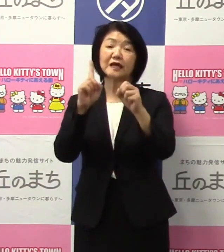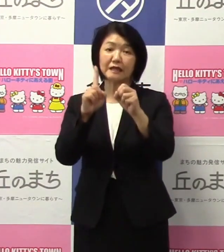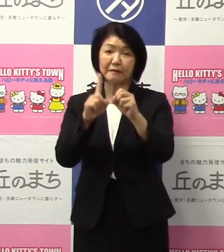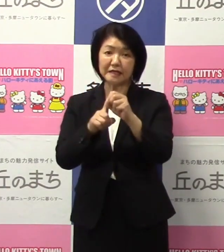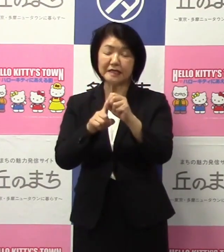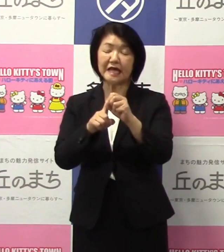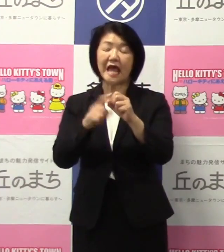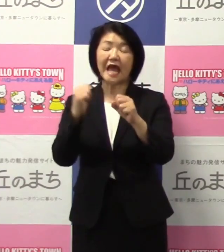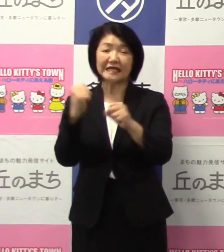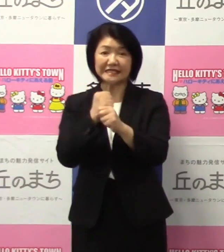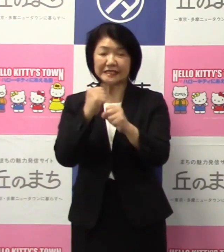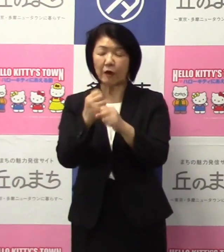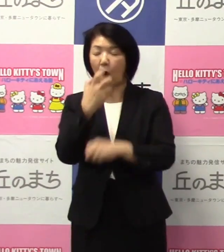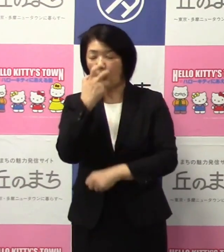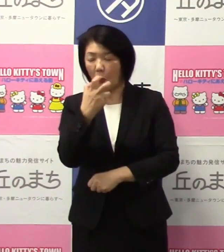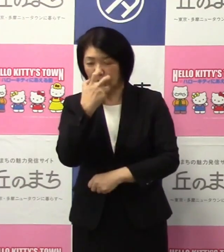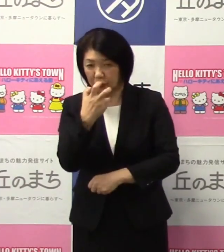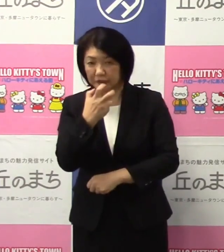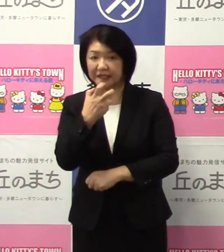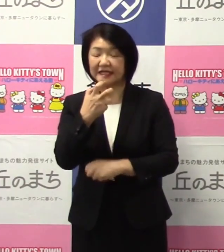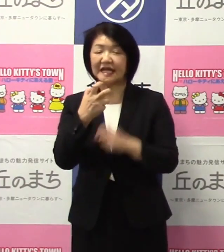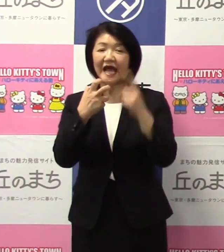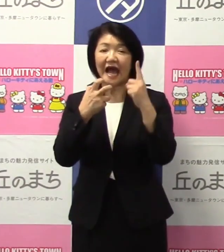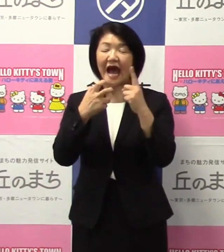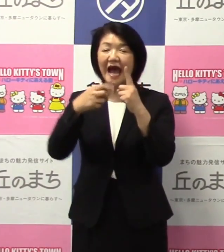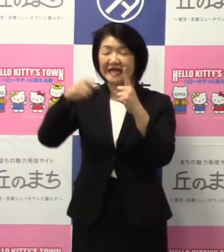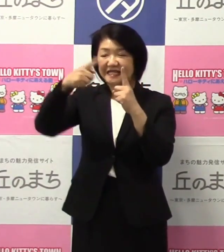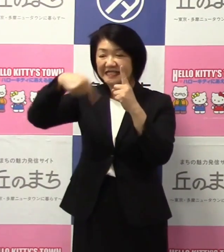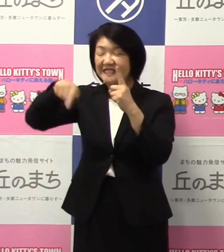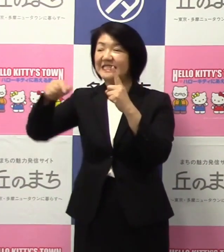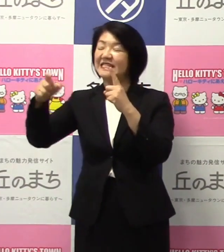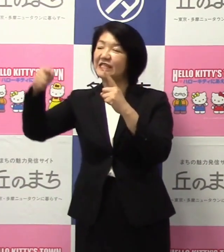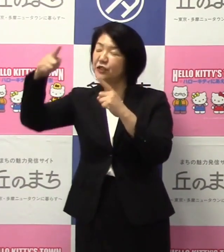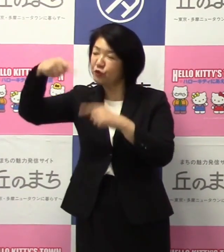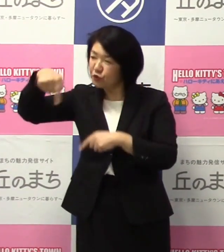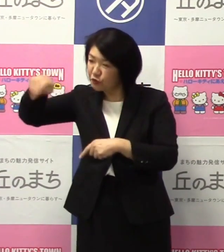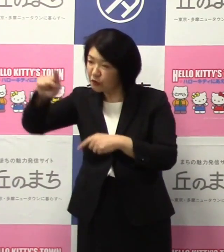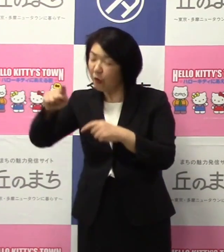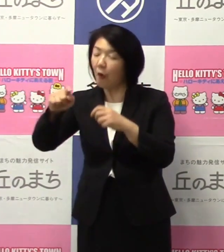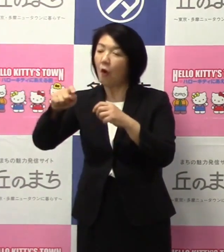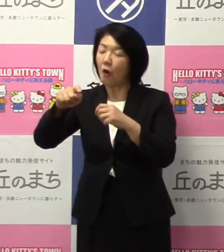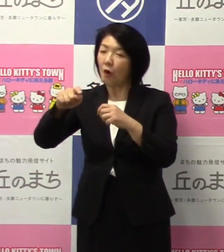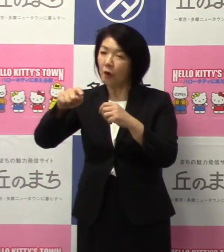や ICU など高度救命の世話になる方は少ないようです。